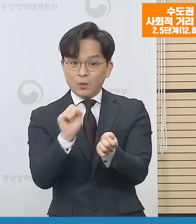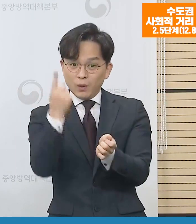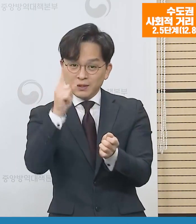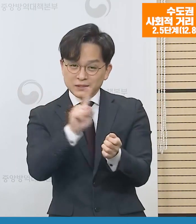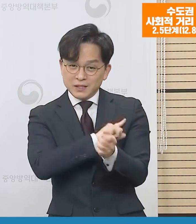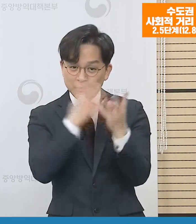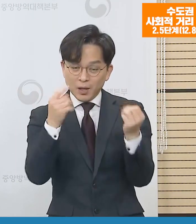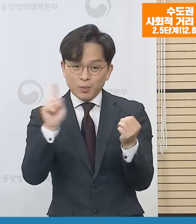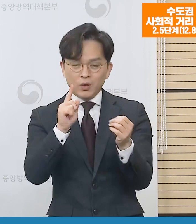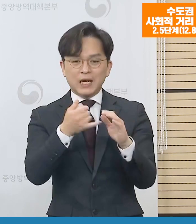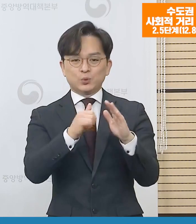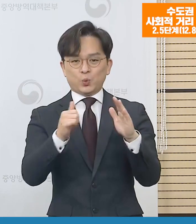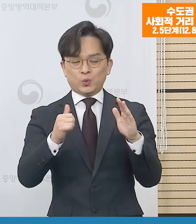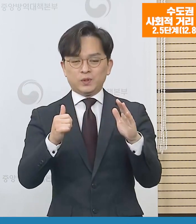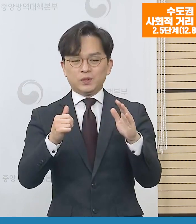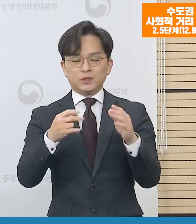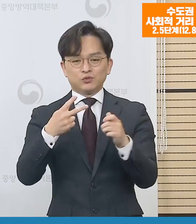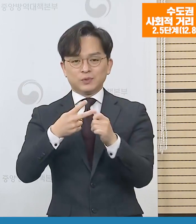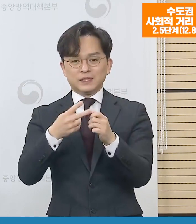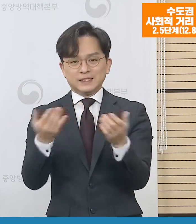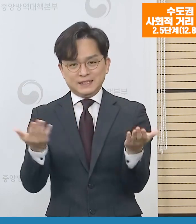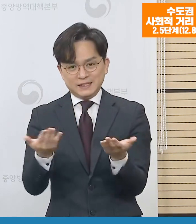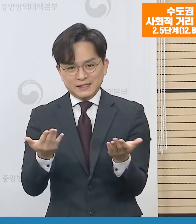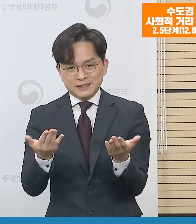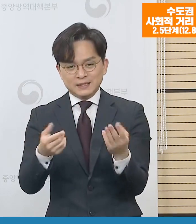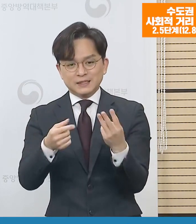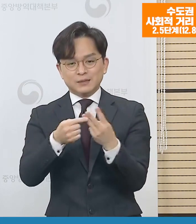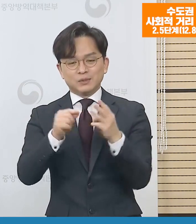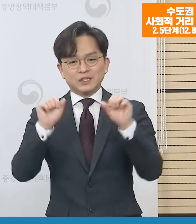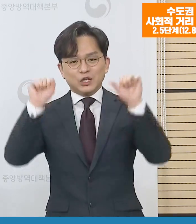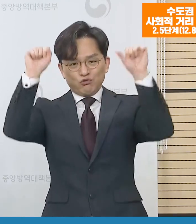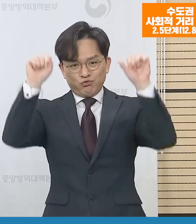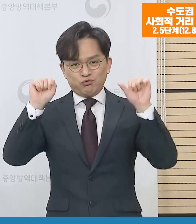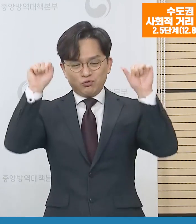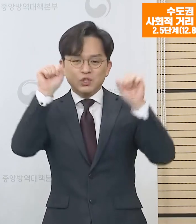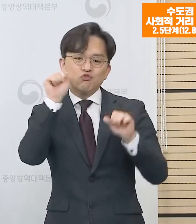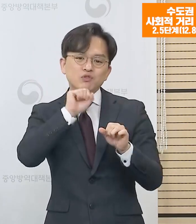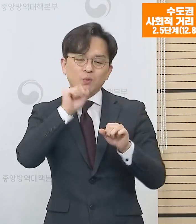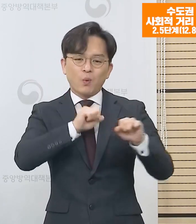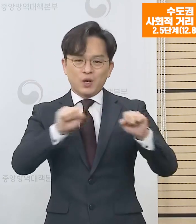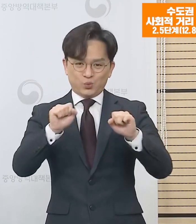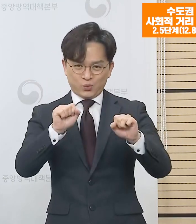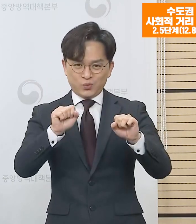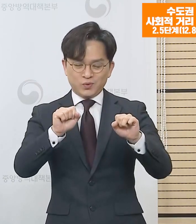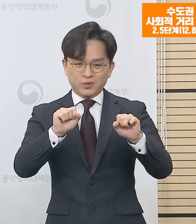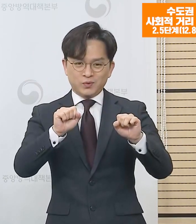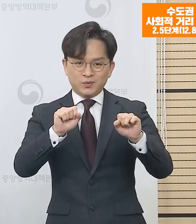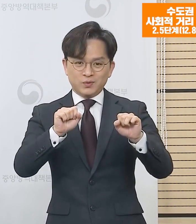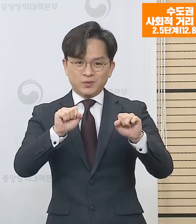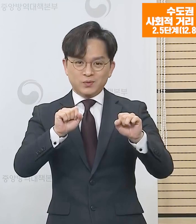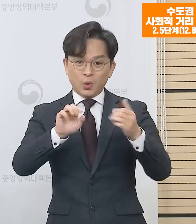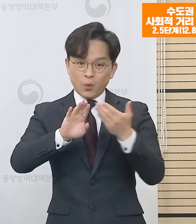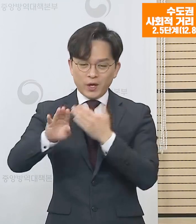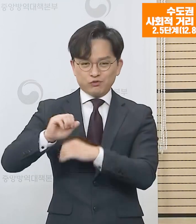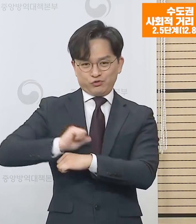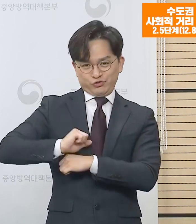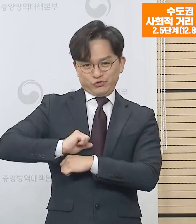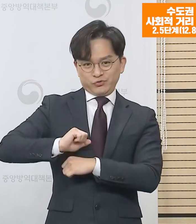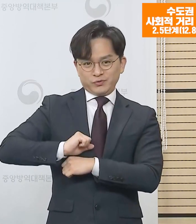가장 많았고 두 번째가 직장, 세 번째가 체육 여가시설이었습니다. 그 밖에